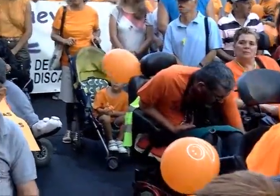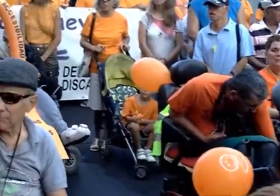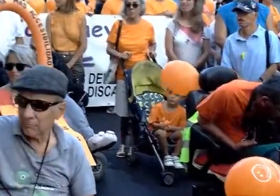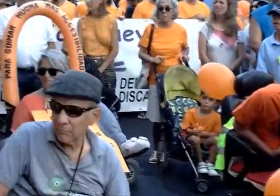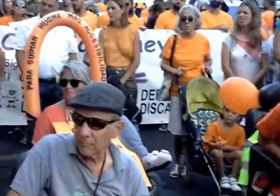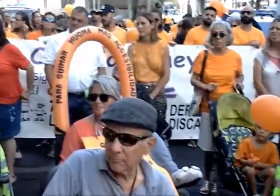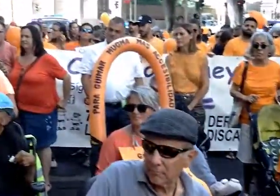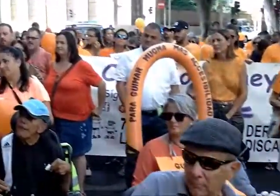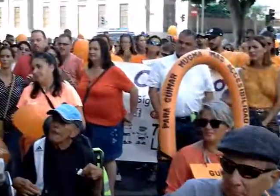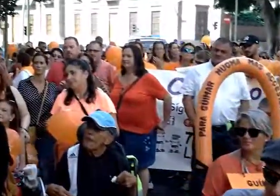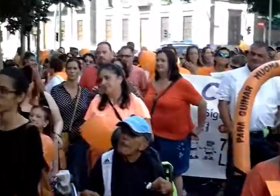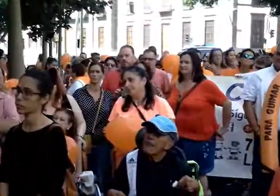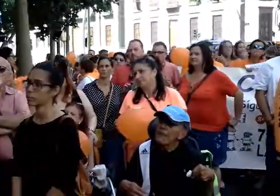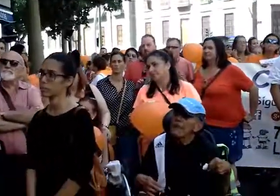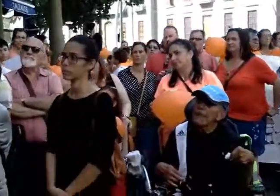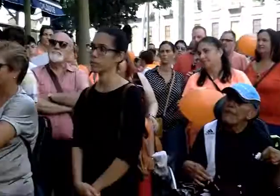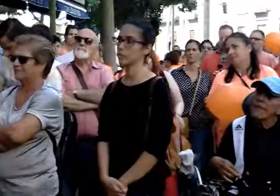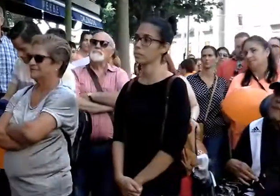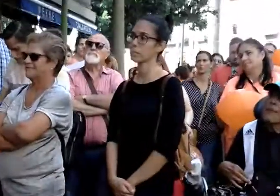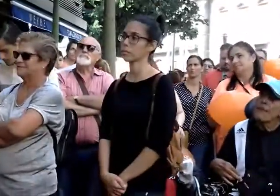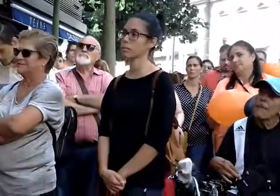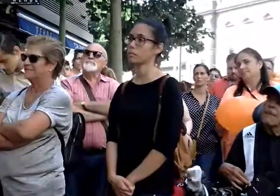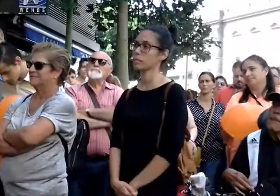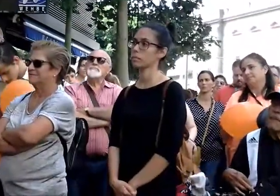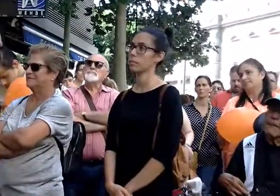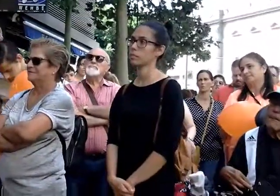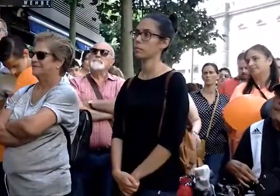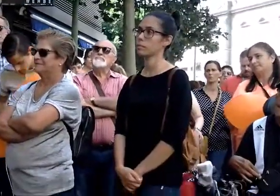Directiva